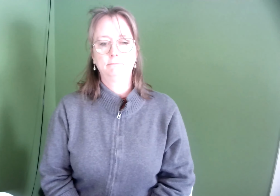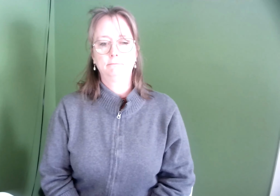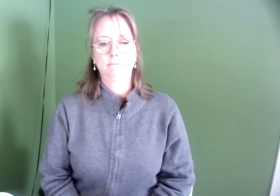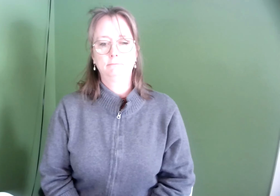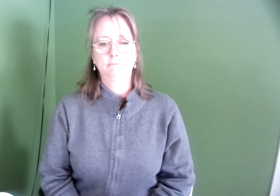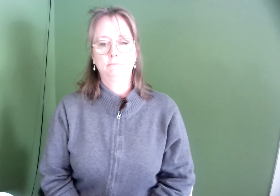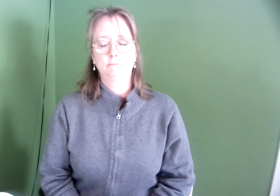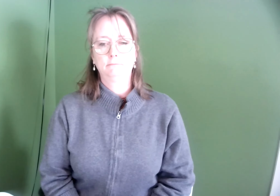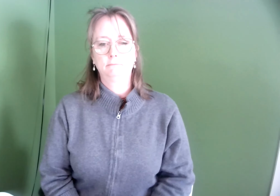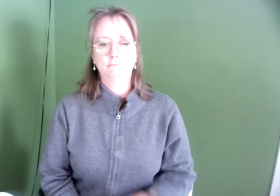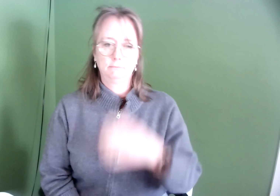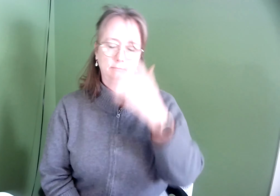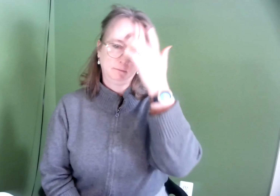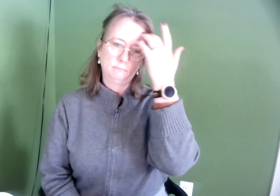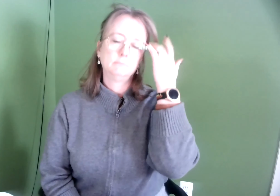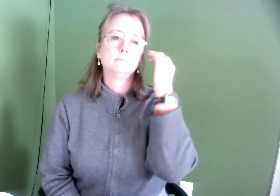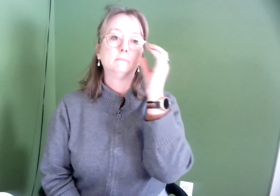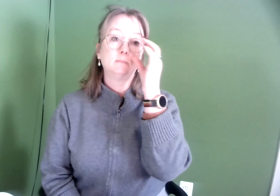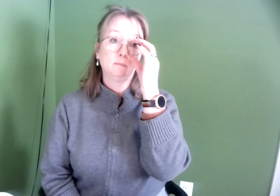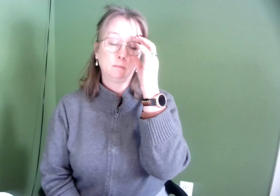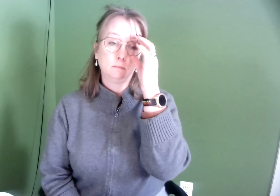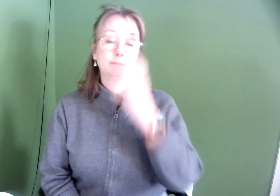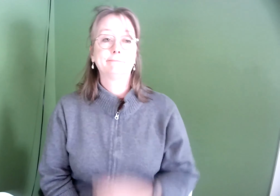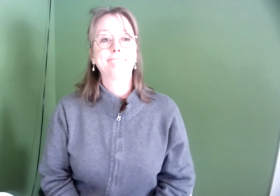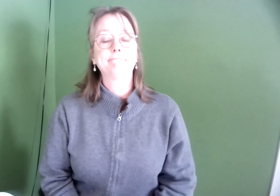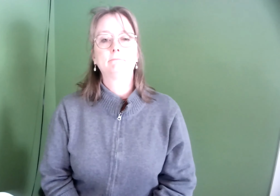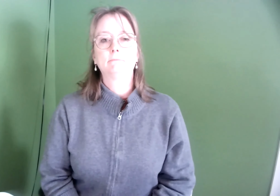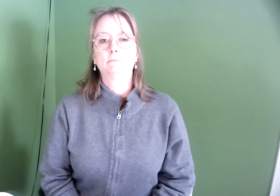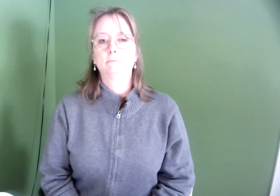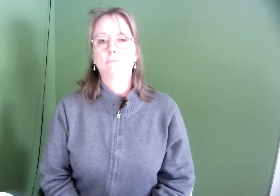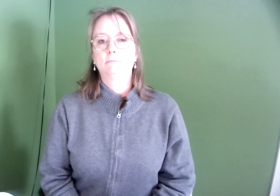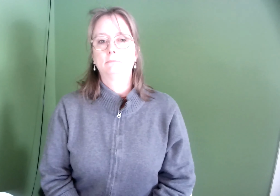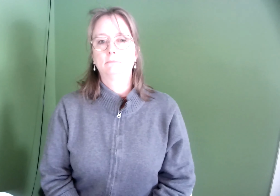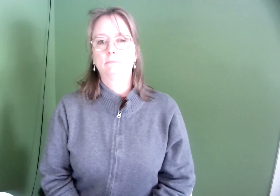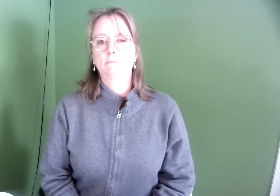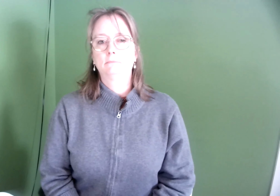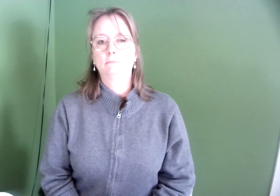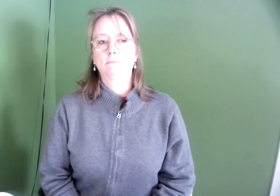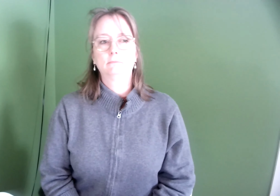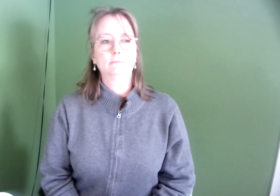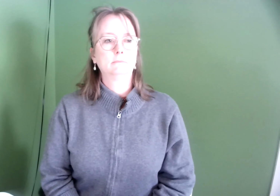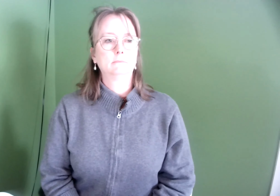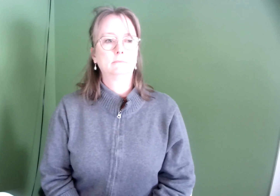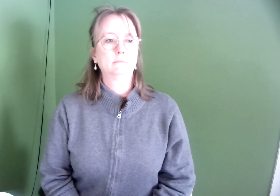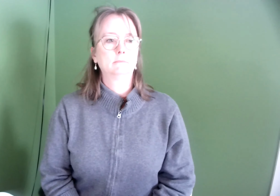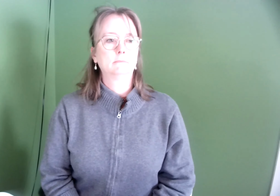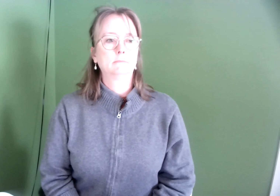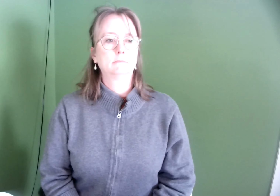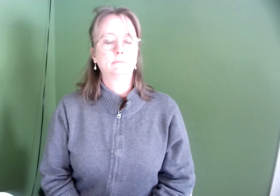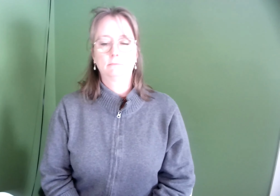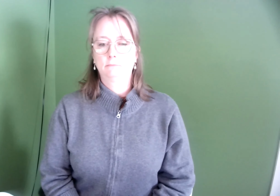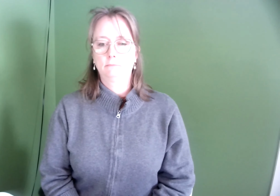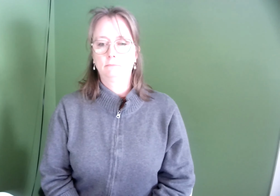de salud mental como lo que tenemos, que como existen algunos programas de respuesta alternativa en el condado